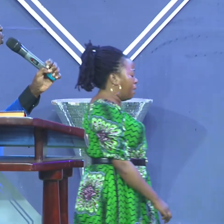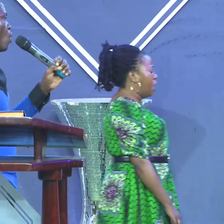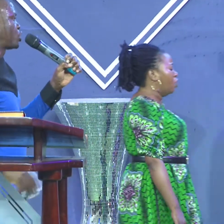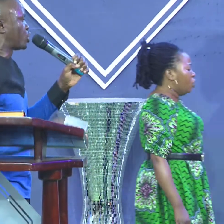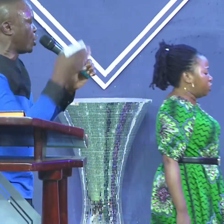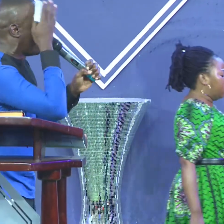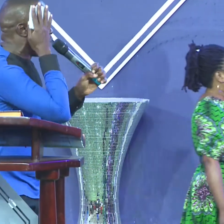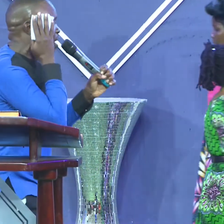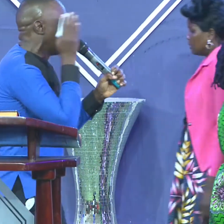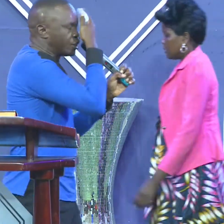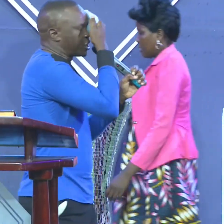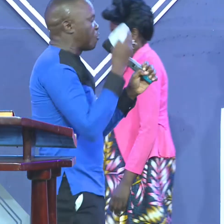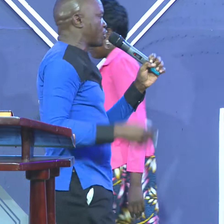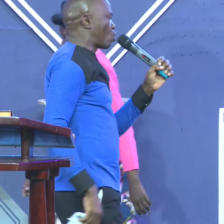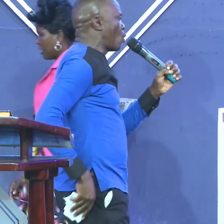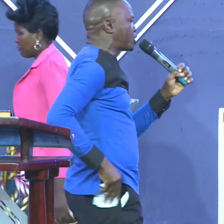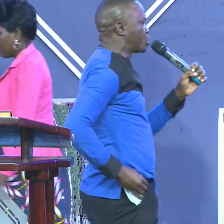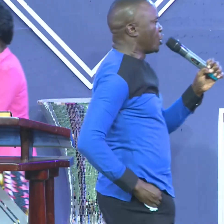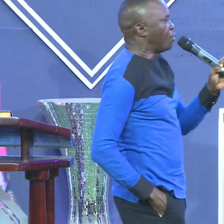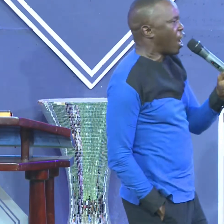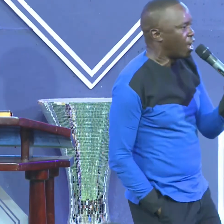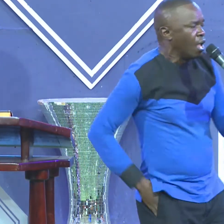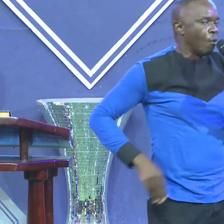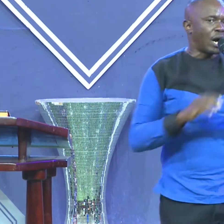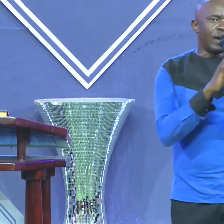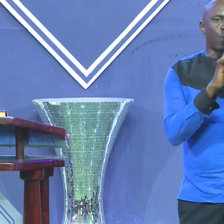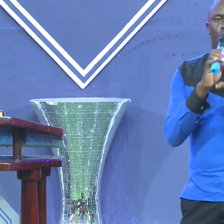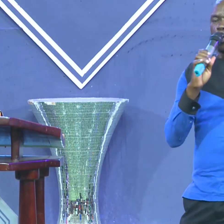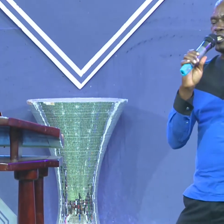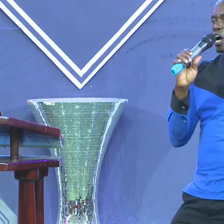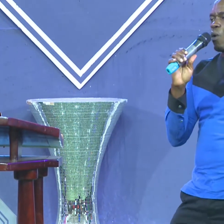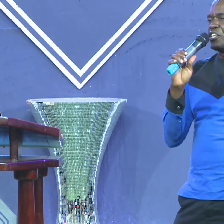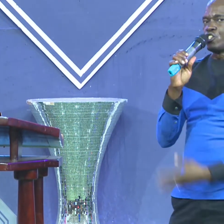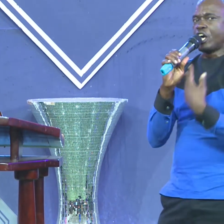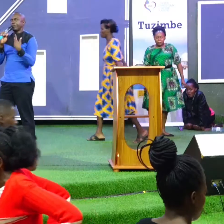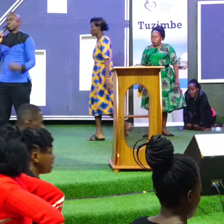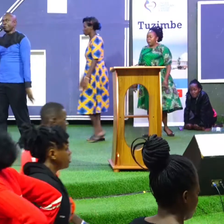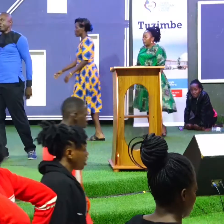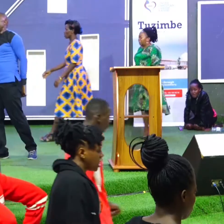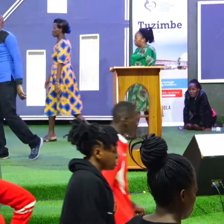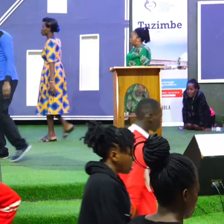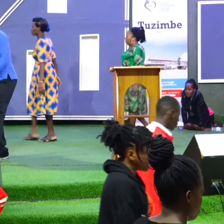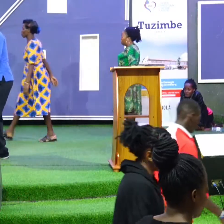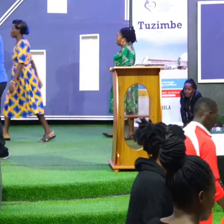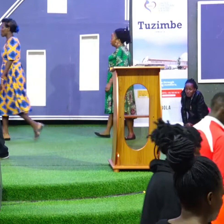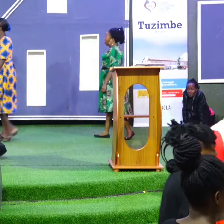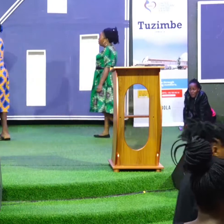mukama tukuwe kitiibwa kitaffe tukuwe kitiibwa mukama tukugulumiza gwayinza ebintu byonna